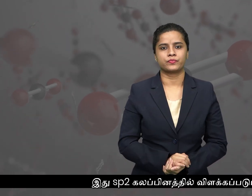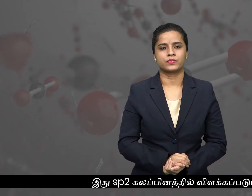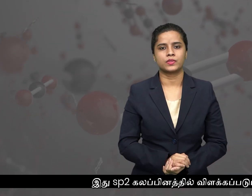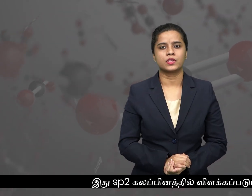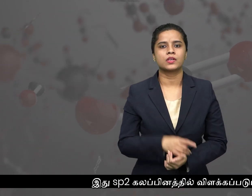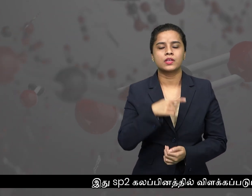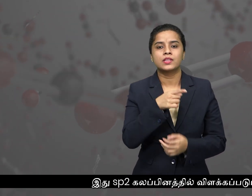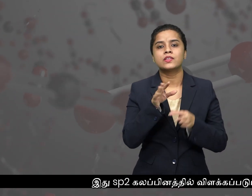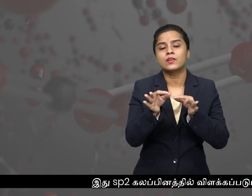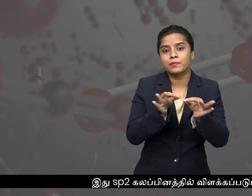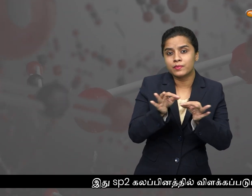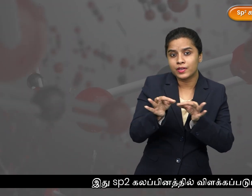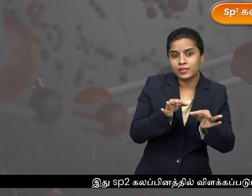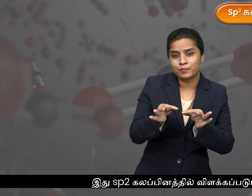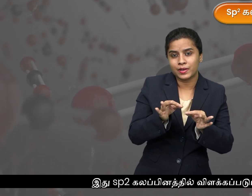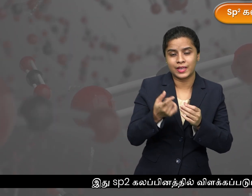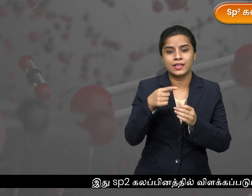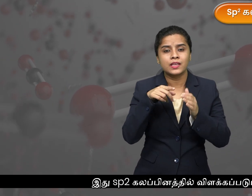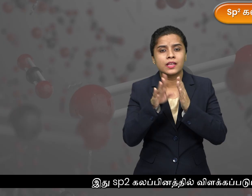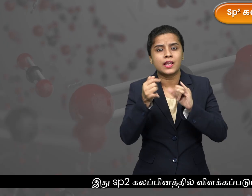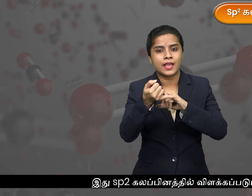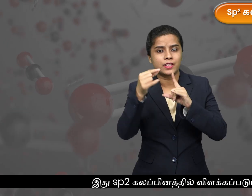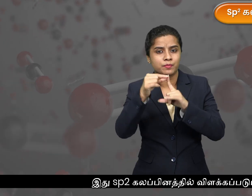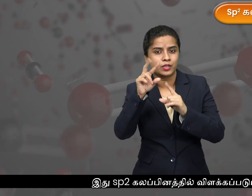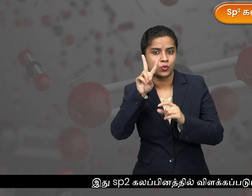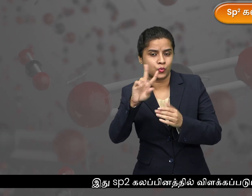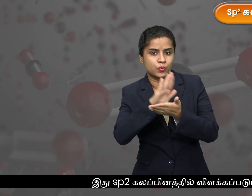இது sp2 கலப்பினத்தில் விளக்கப்படும்.